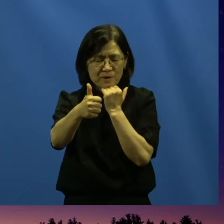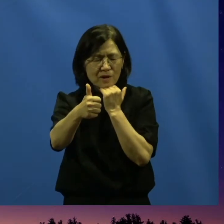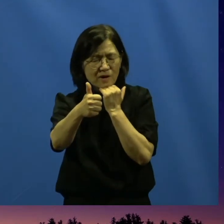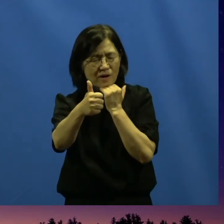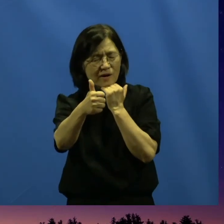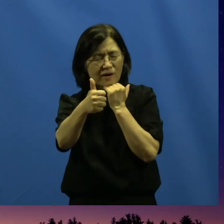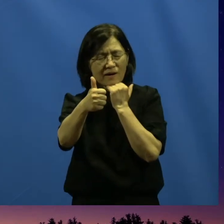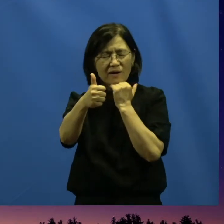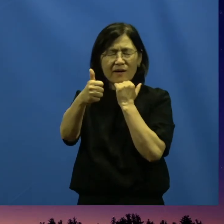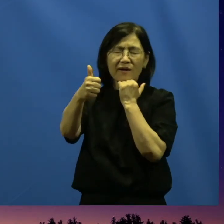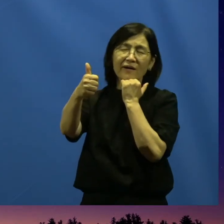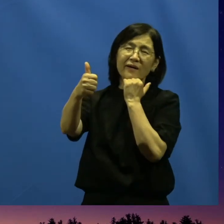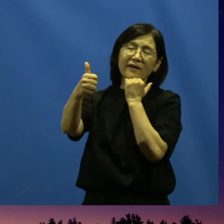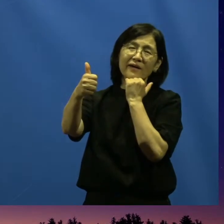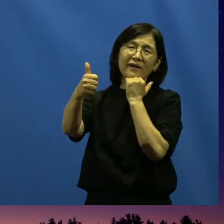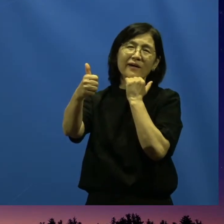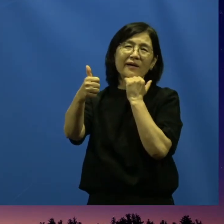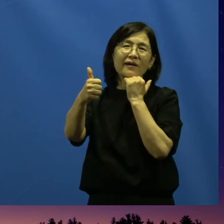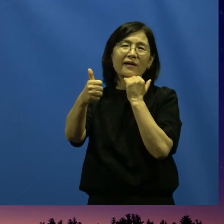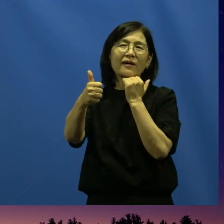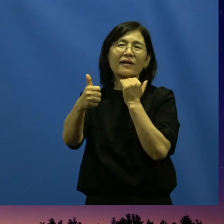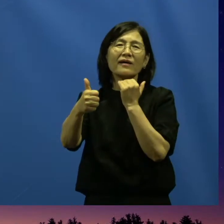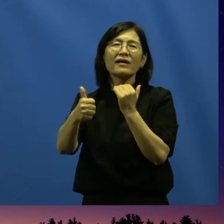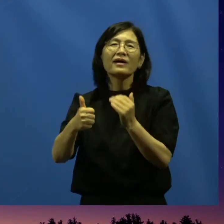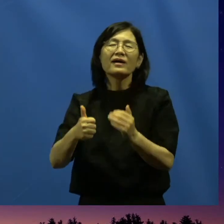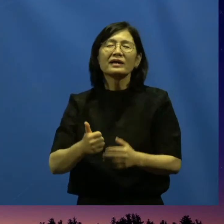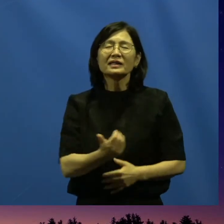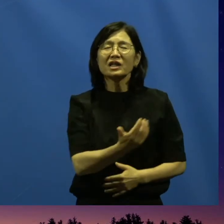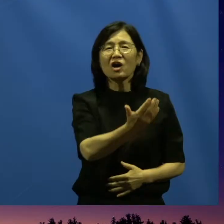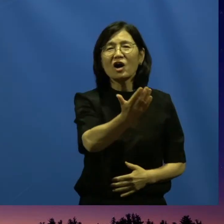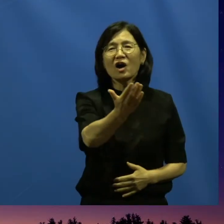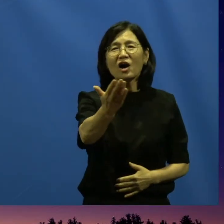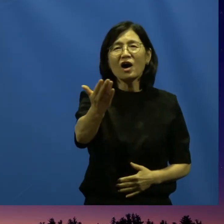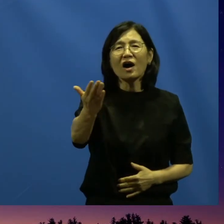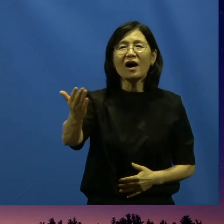기다리며. 너희는 가만히 있어.